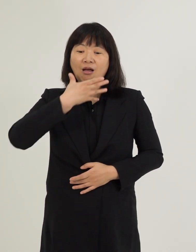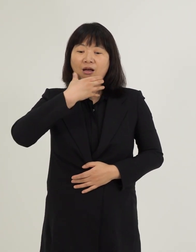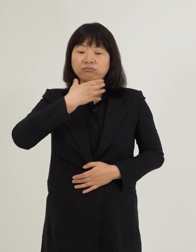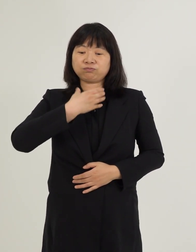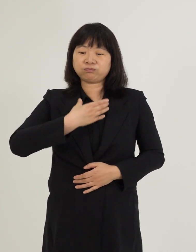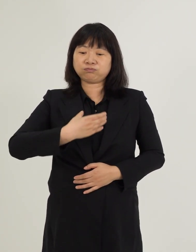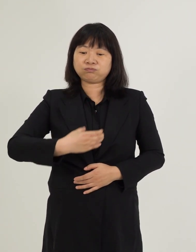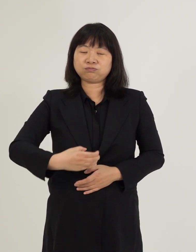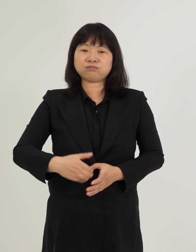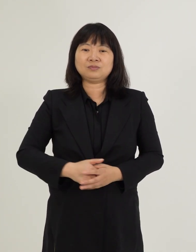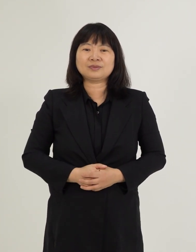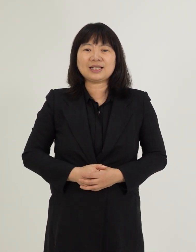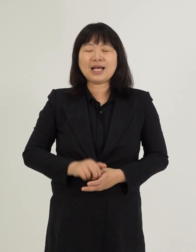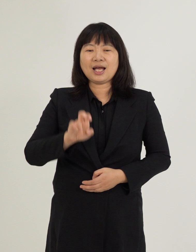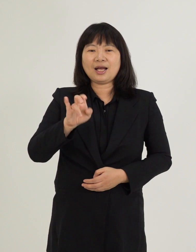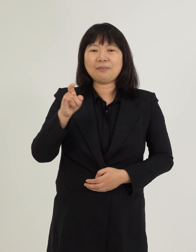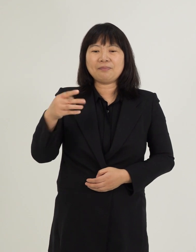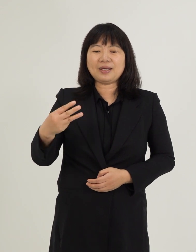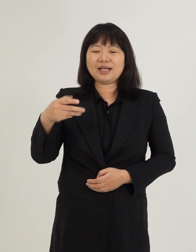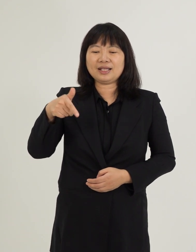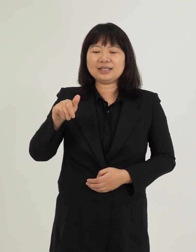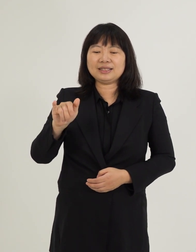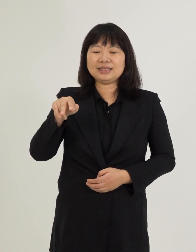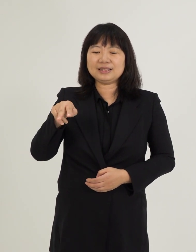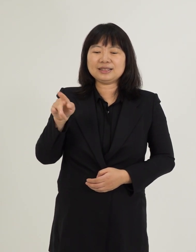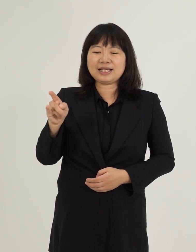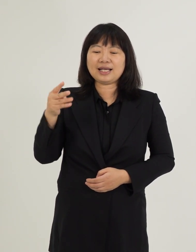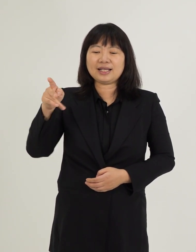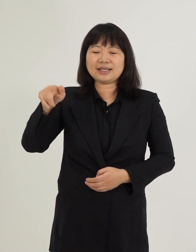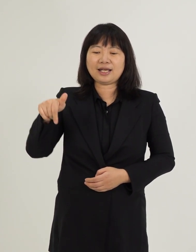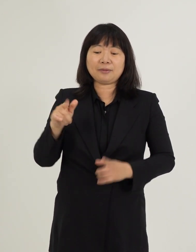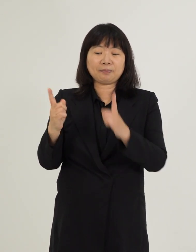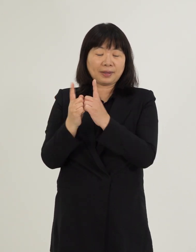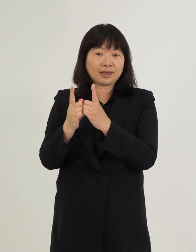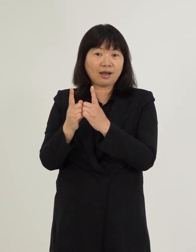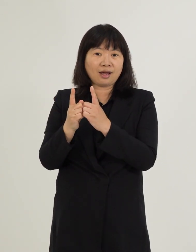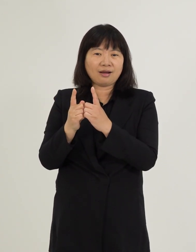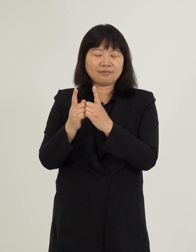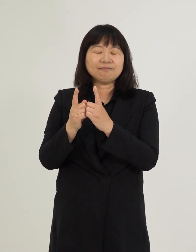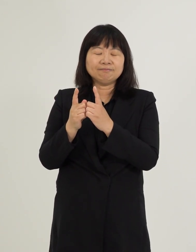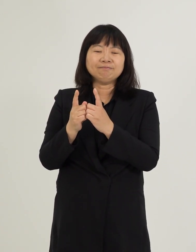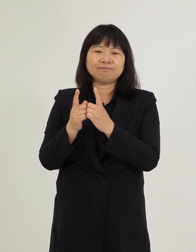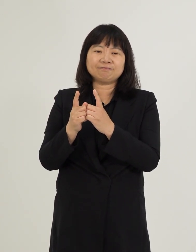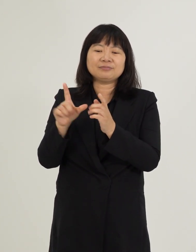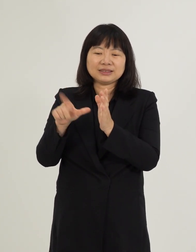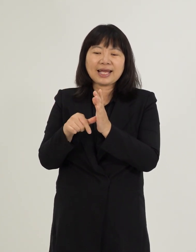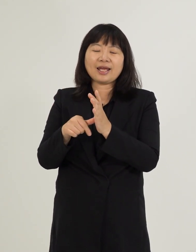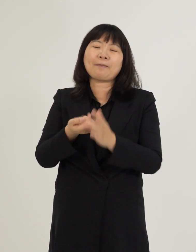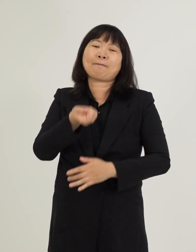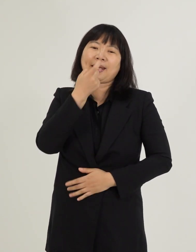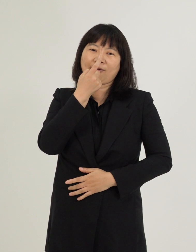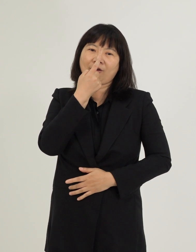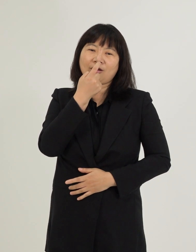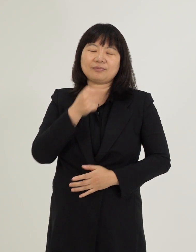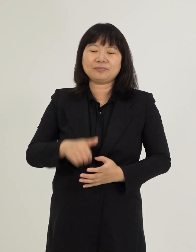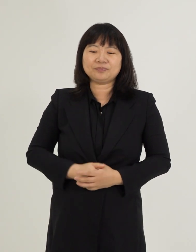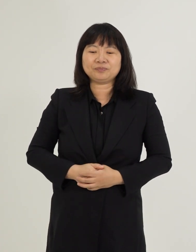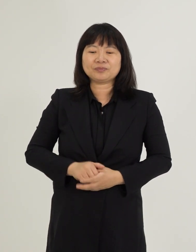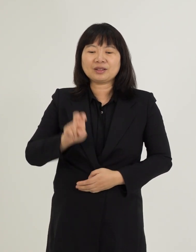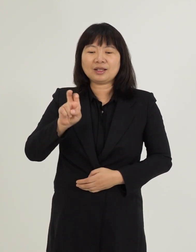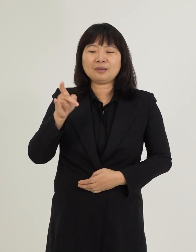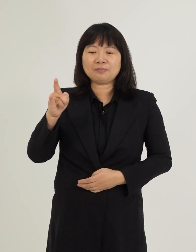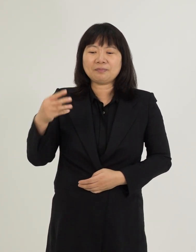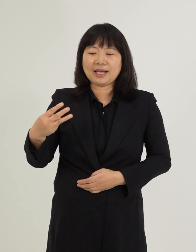아브라함이 멜기세덱을 만났을 때 그 개념을 배웁니다. 멜기세덱이 아브라함에게 뭐라